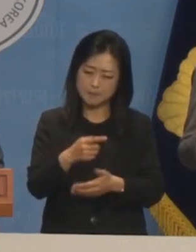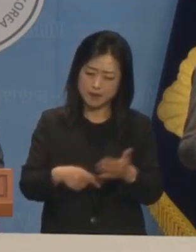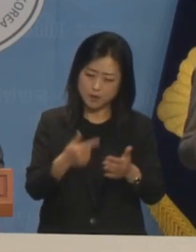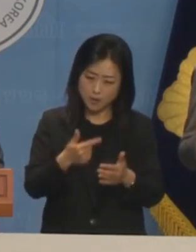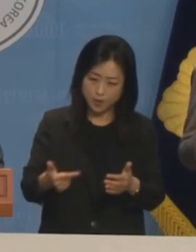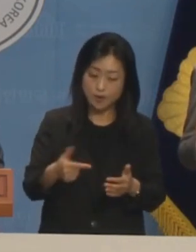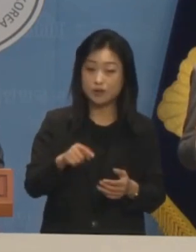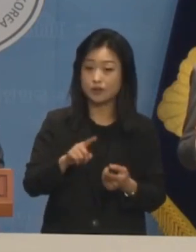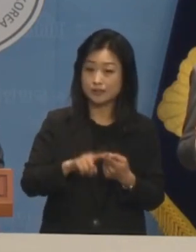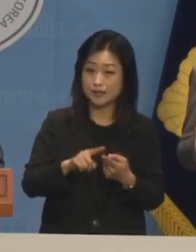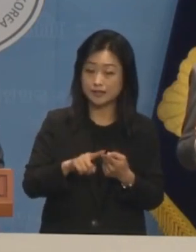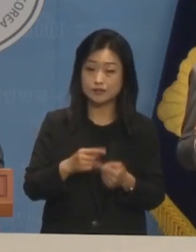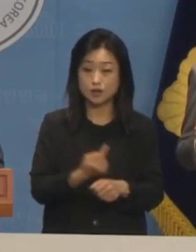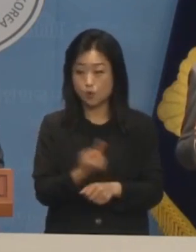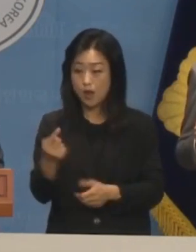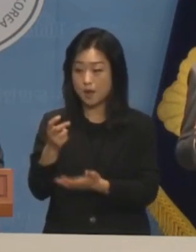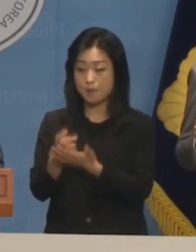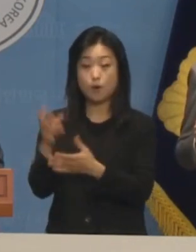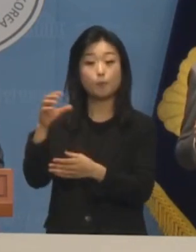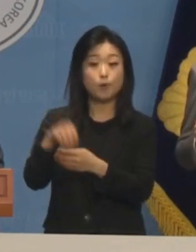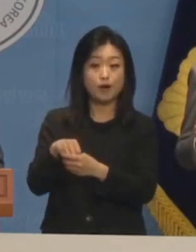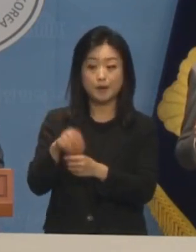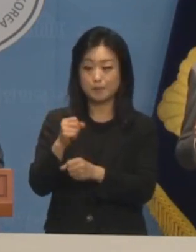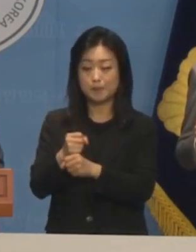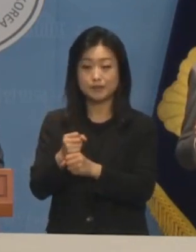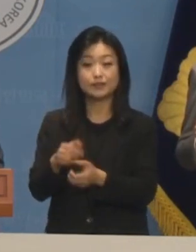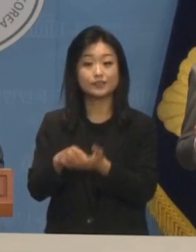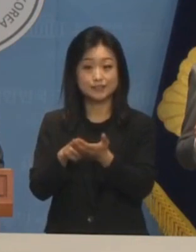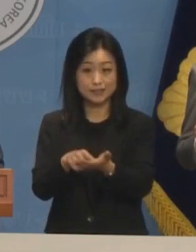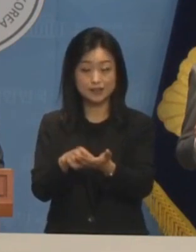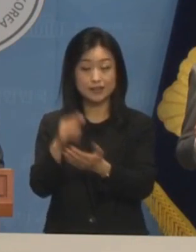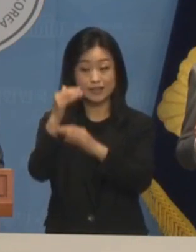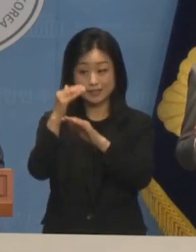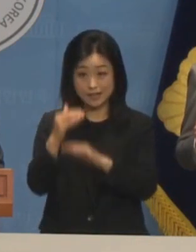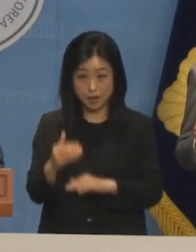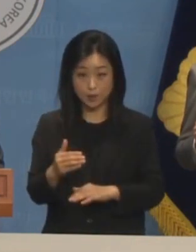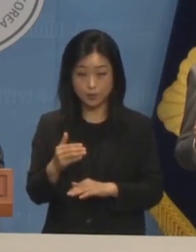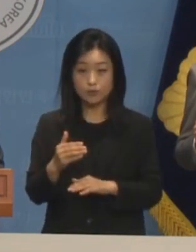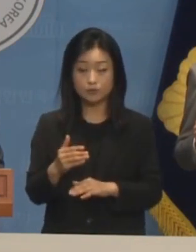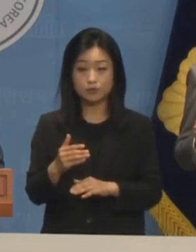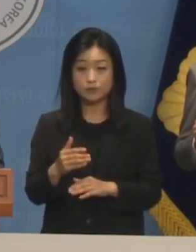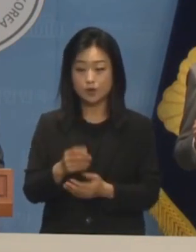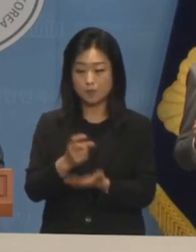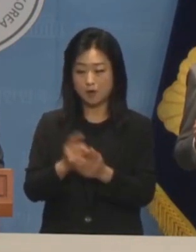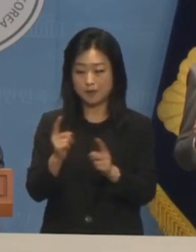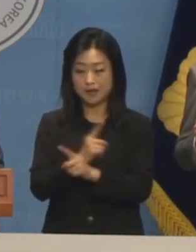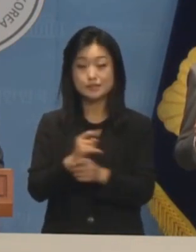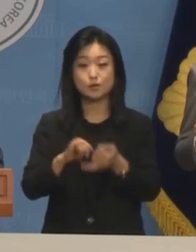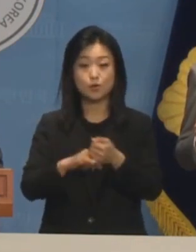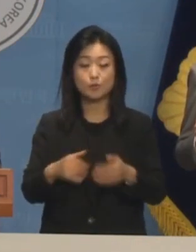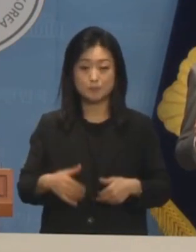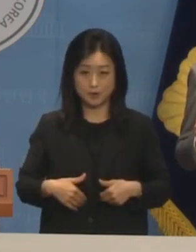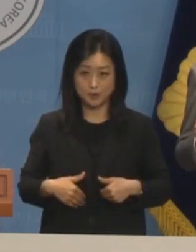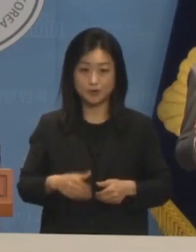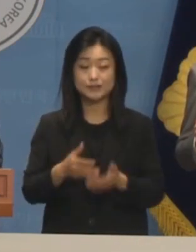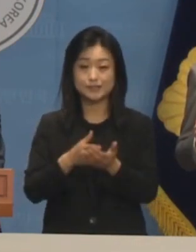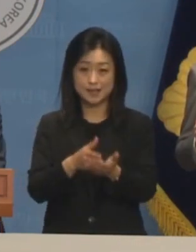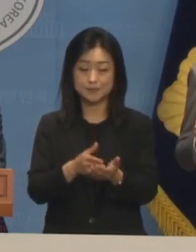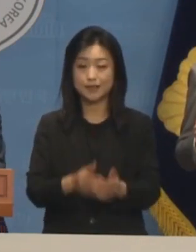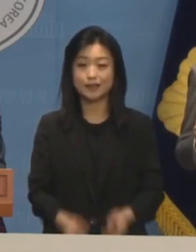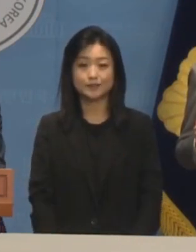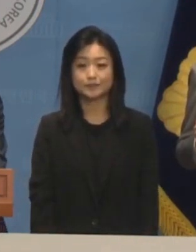내용은 다른 법률안에 포함되어 발의되었는데 그 제도 개선도 꼭 필요하다는 점을 강조드리면서 마치도록 하겠습니다.